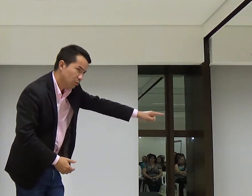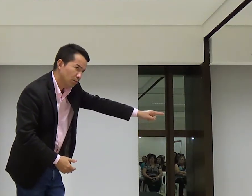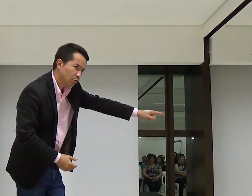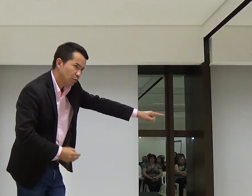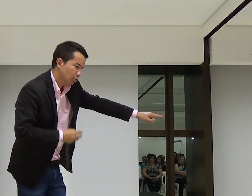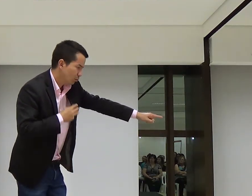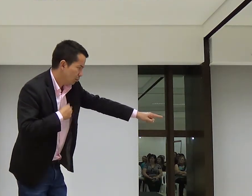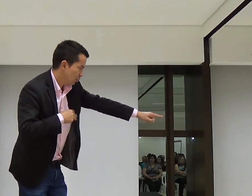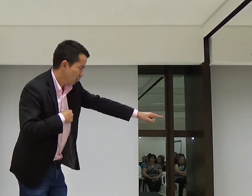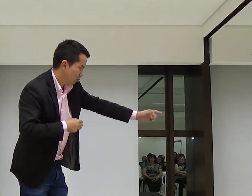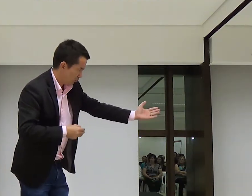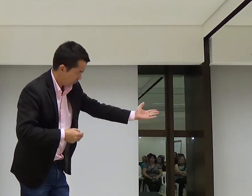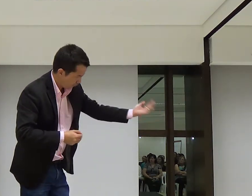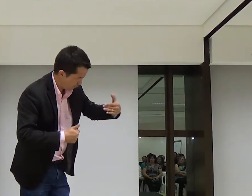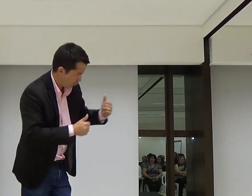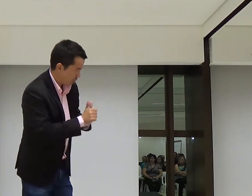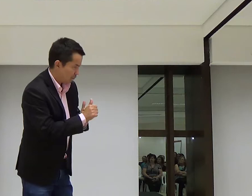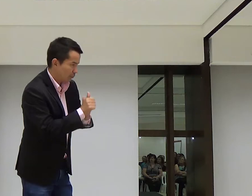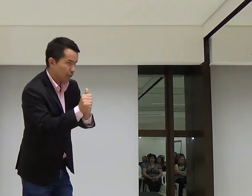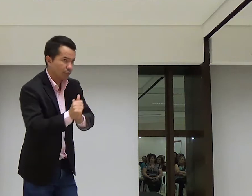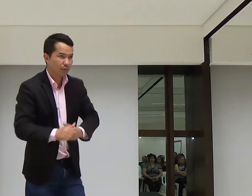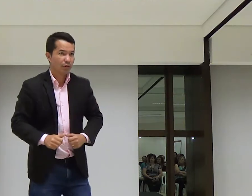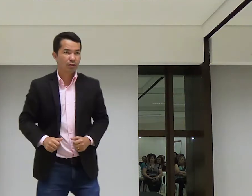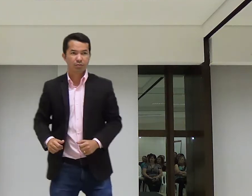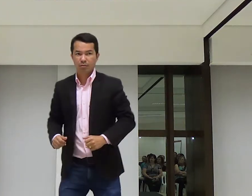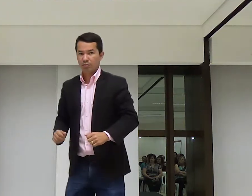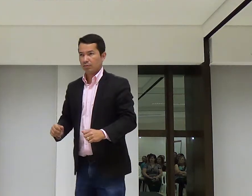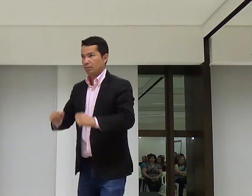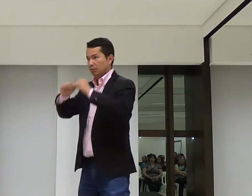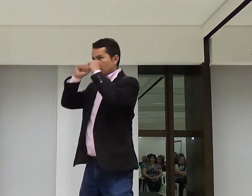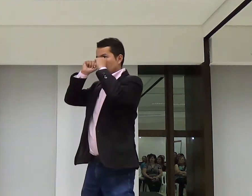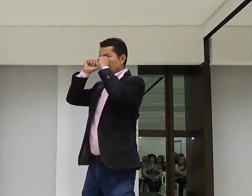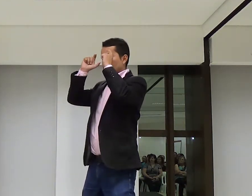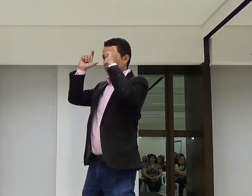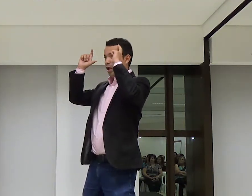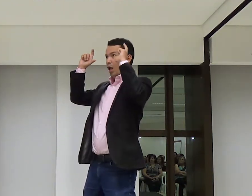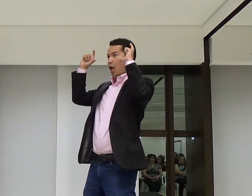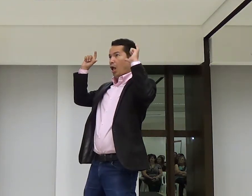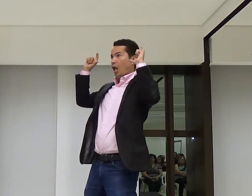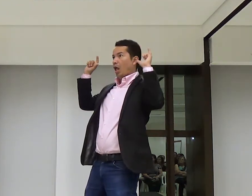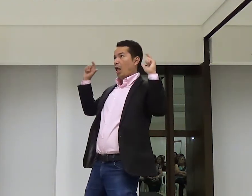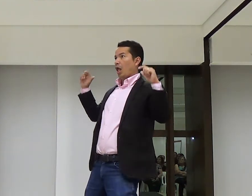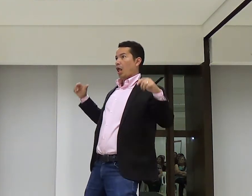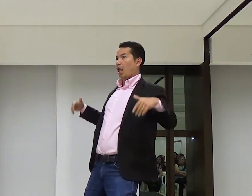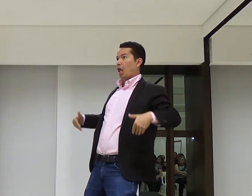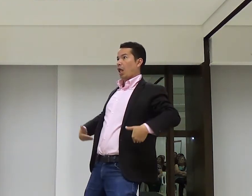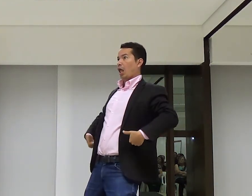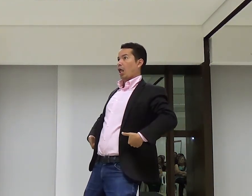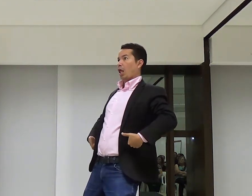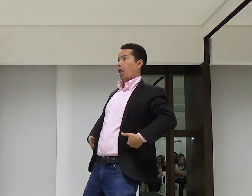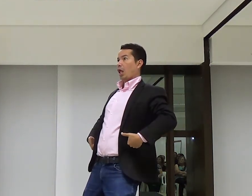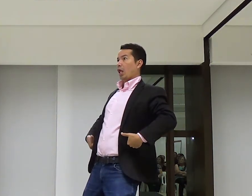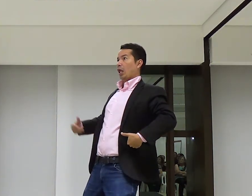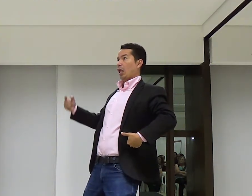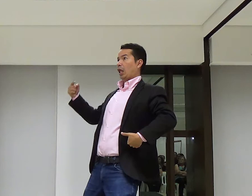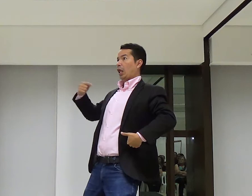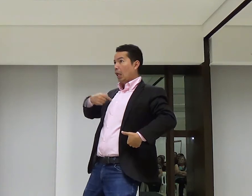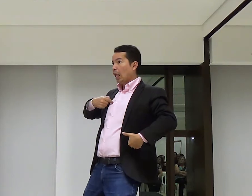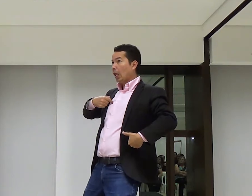que demonstra amor, e ele aponta Mateus e diz: oi, você? Vem aí, me siga. E Mateus